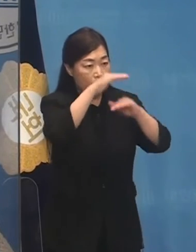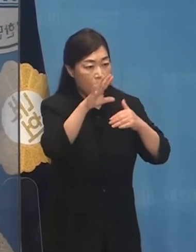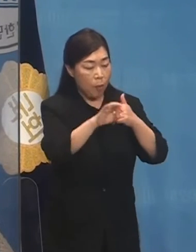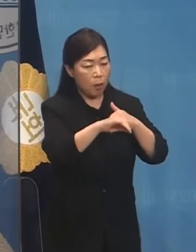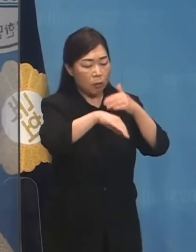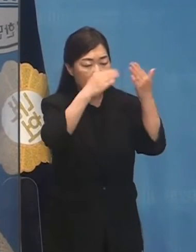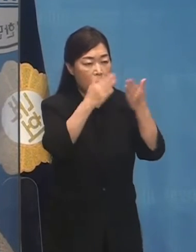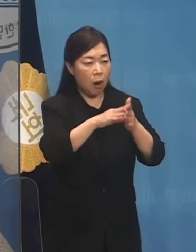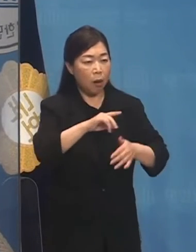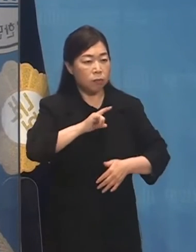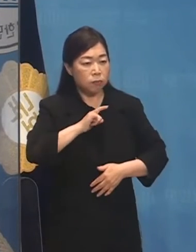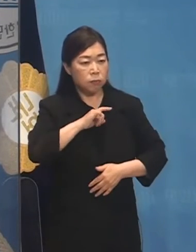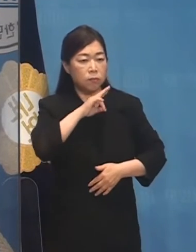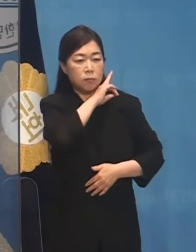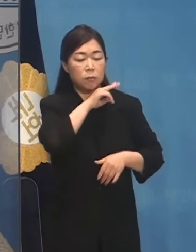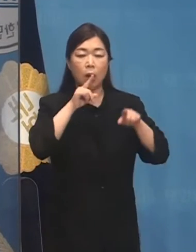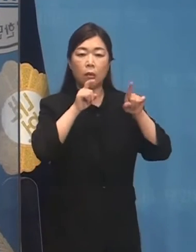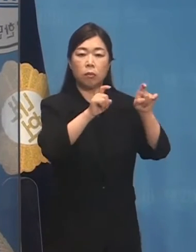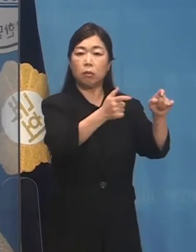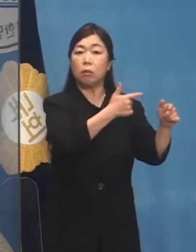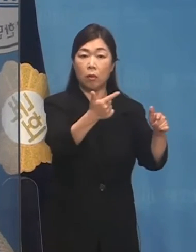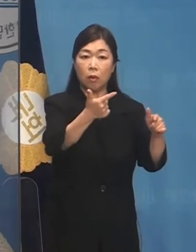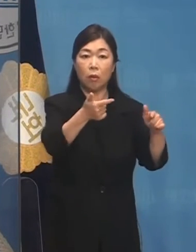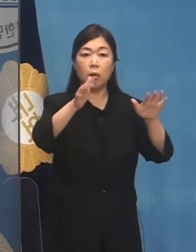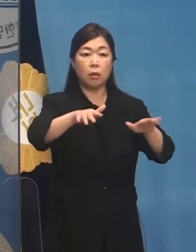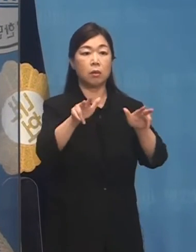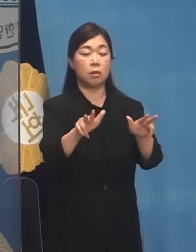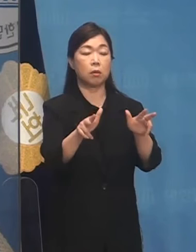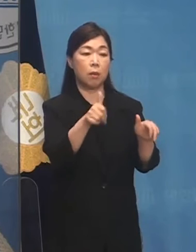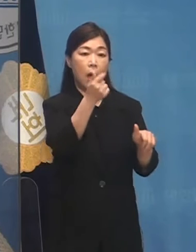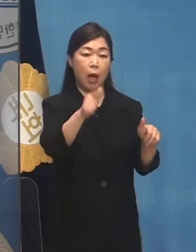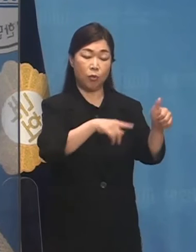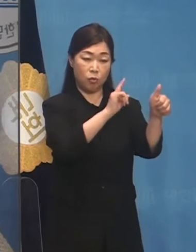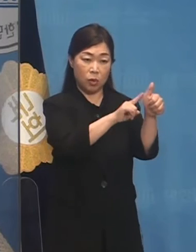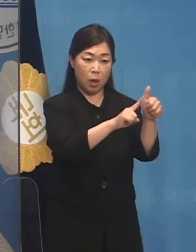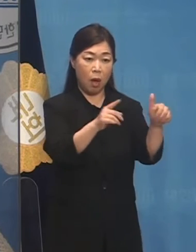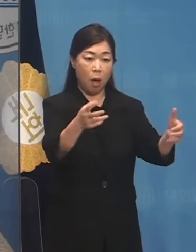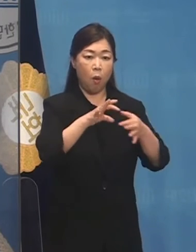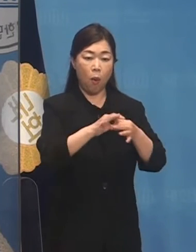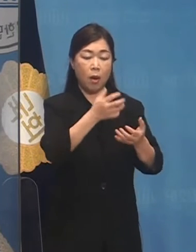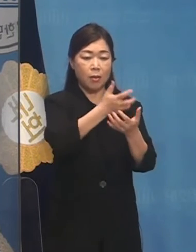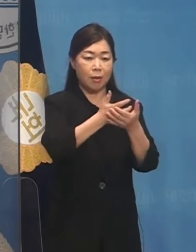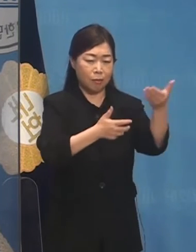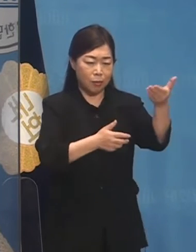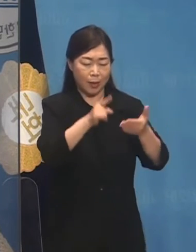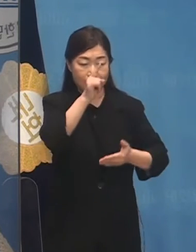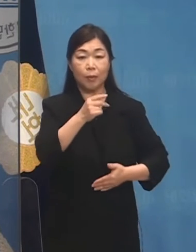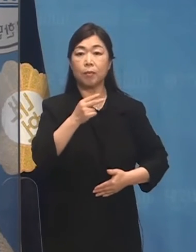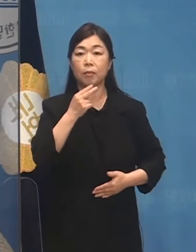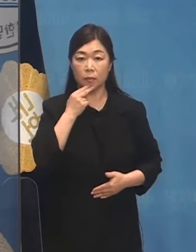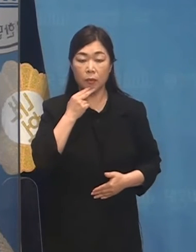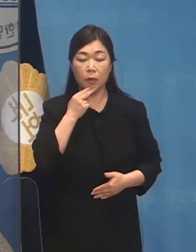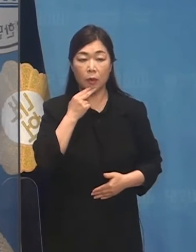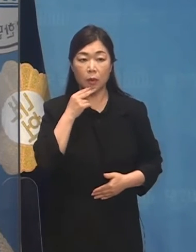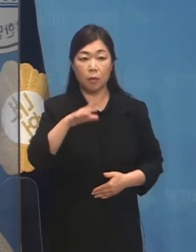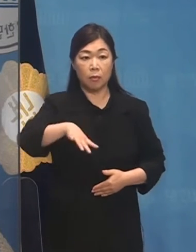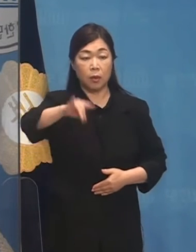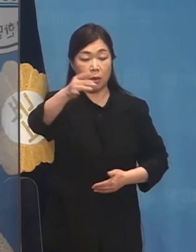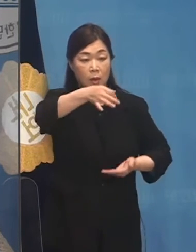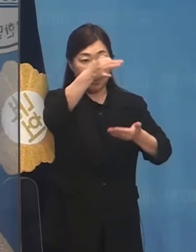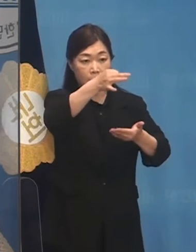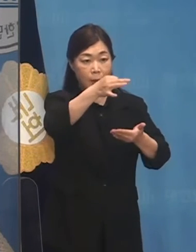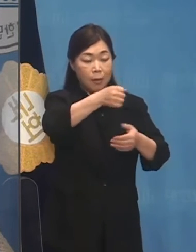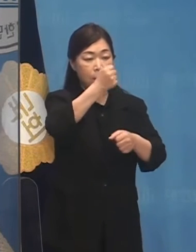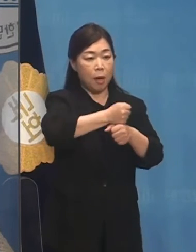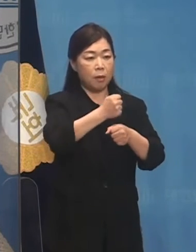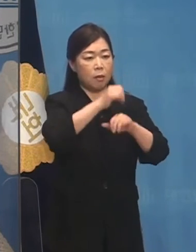의혹들입니다. 그러나 현재 한 후보자는 관련 자료 일체를 내지 않고 있습니다. 먼저 재산